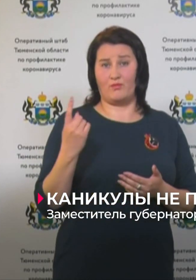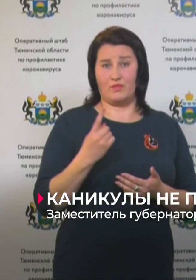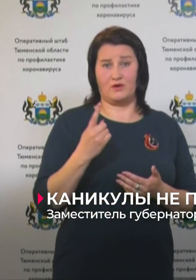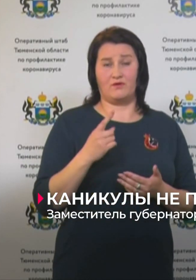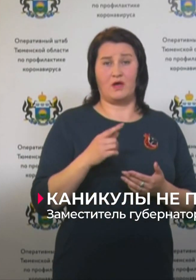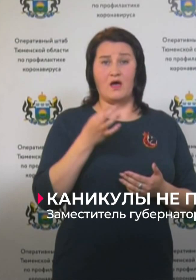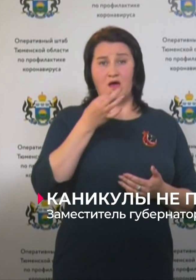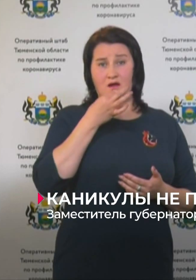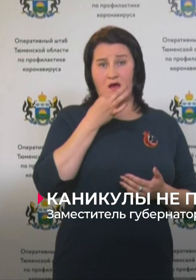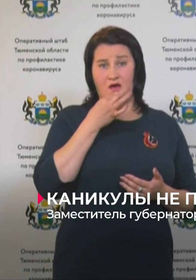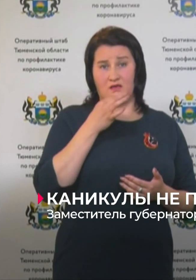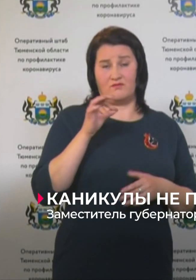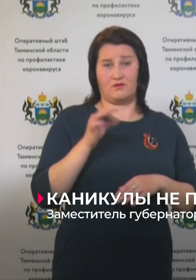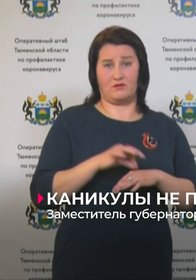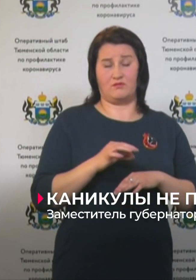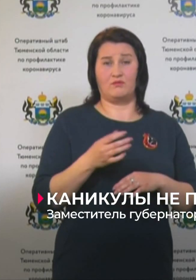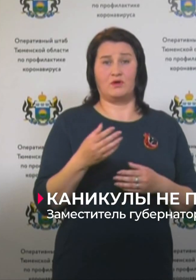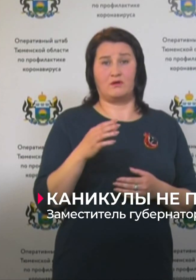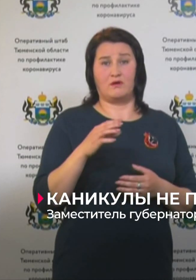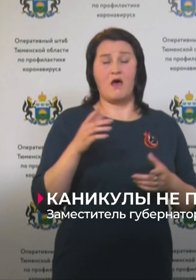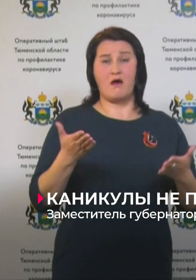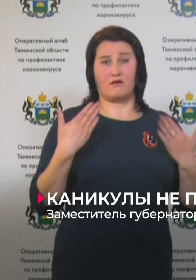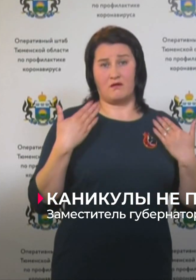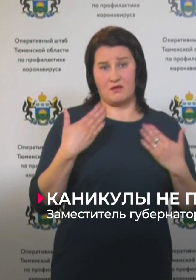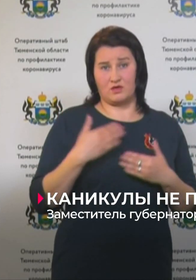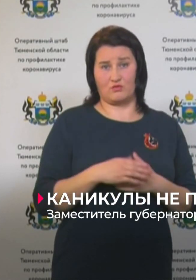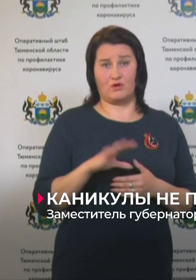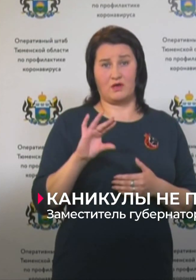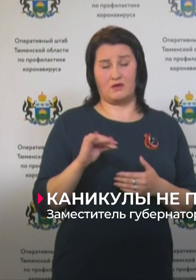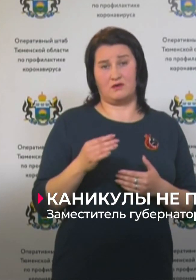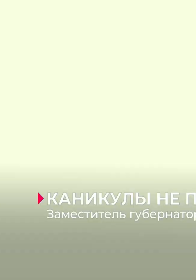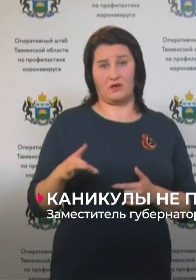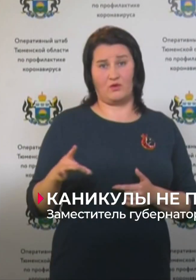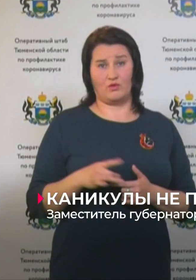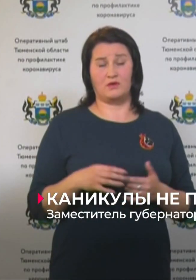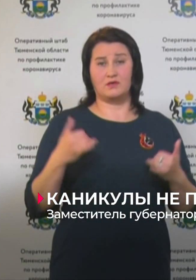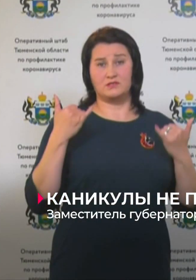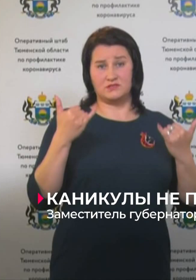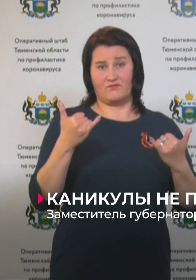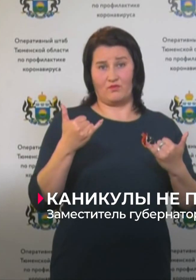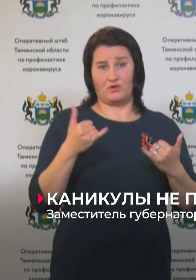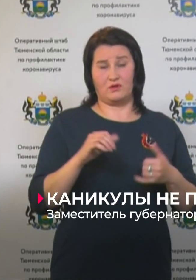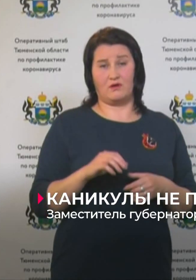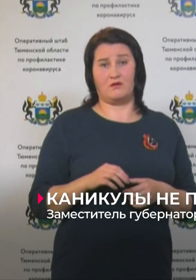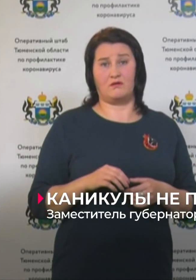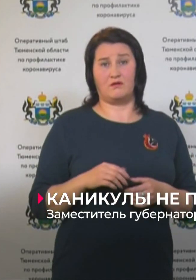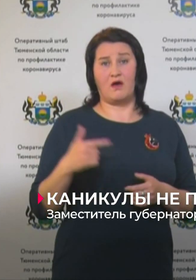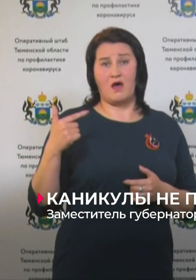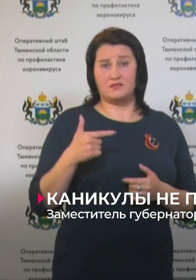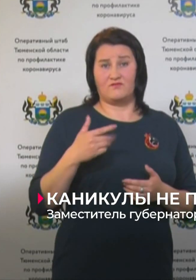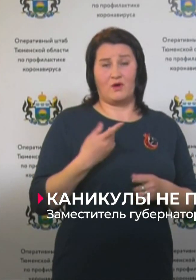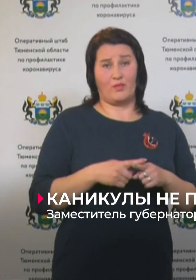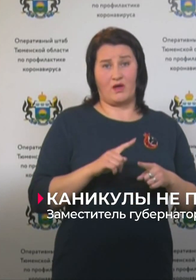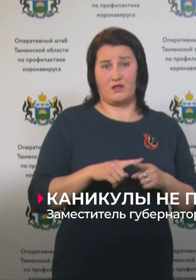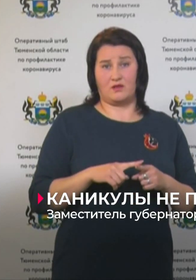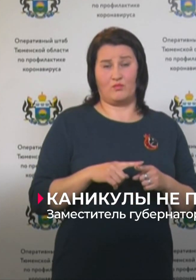установлению более раннего срока осенних каникул. Во-вторых, там по их особой продолжительности. Сегодня оснований переживать по